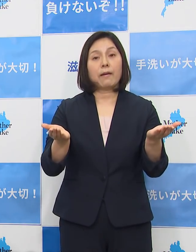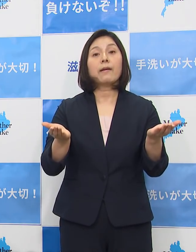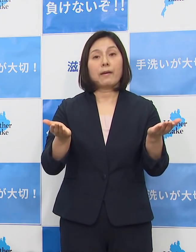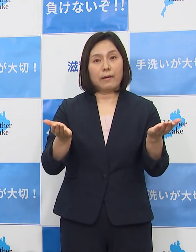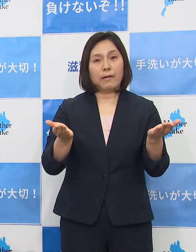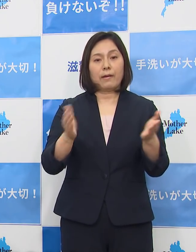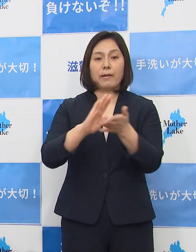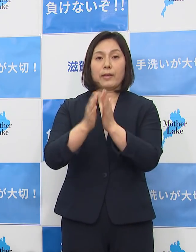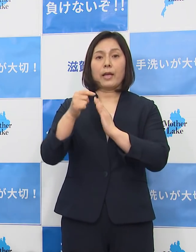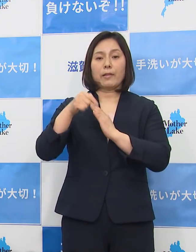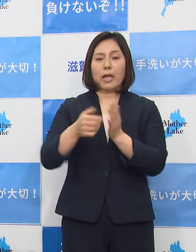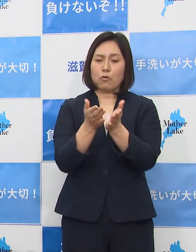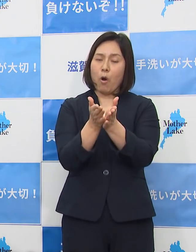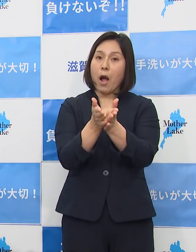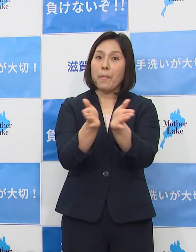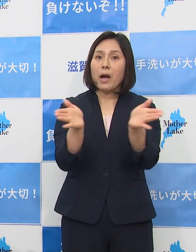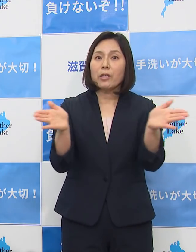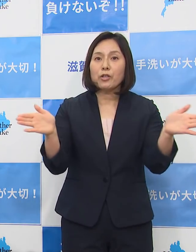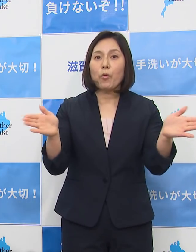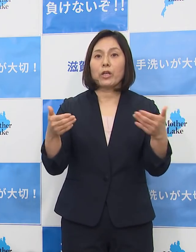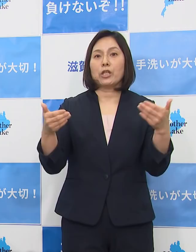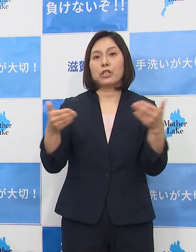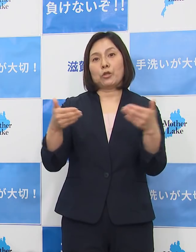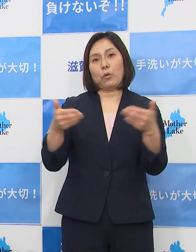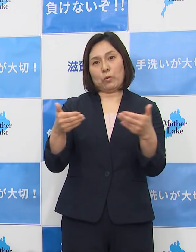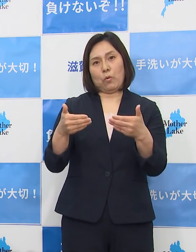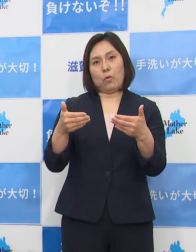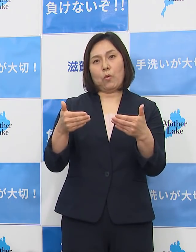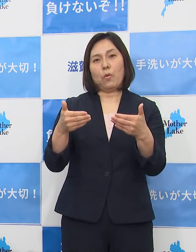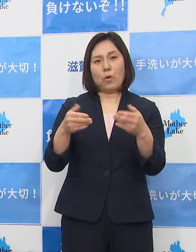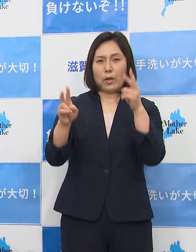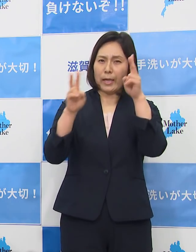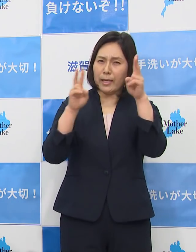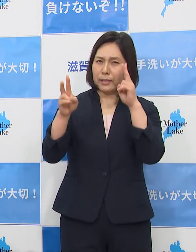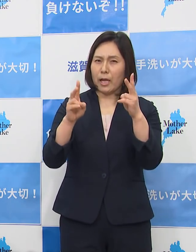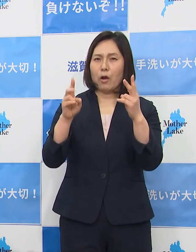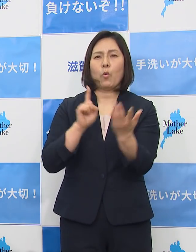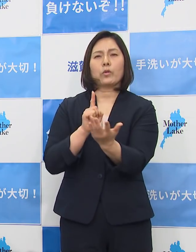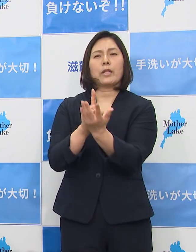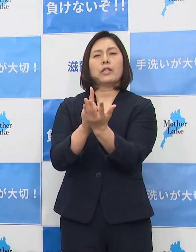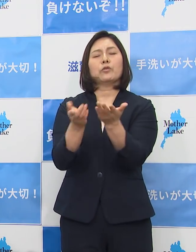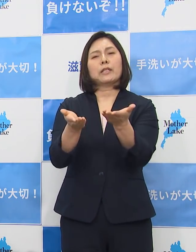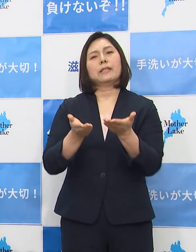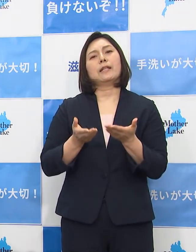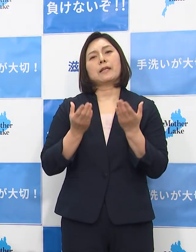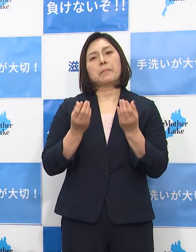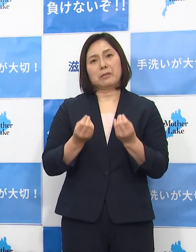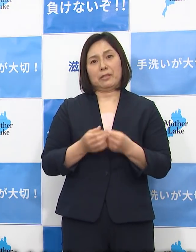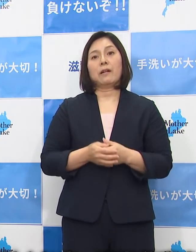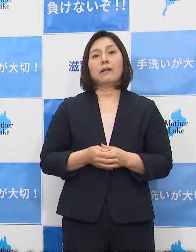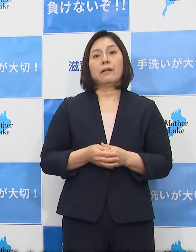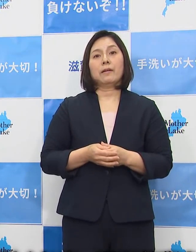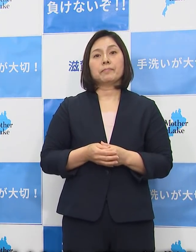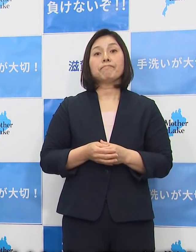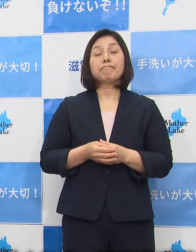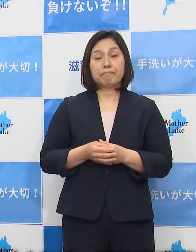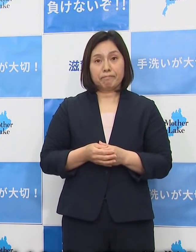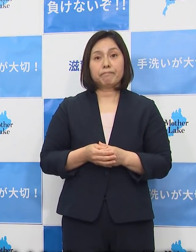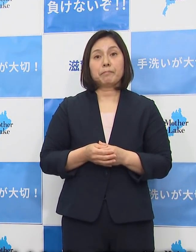県内の幅広い業種事業者を対象とさせていただきます